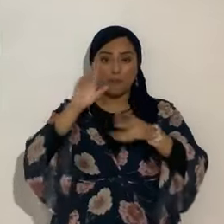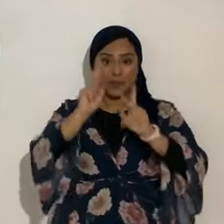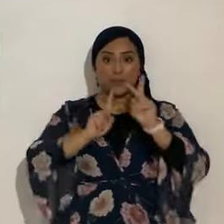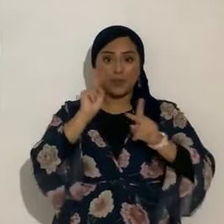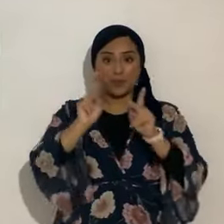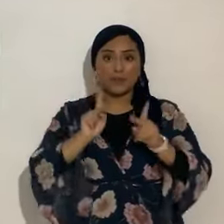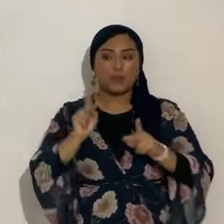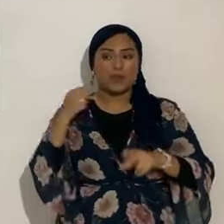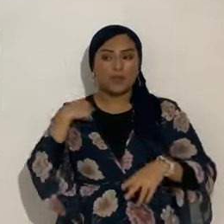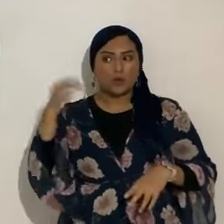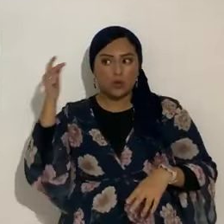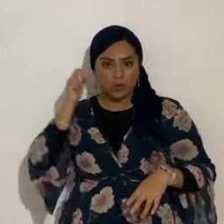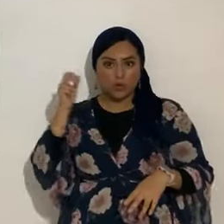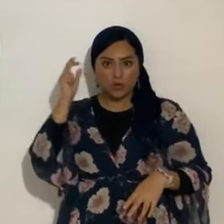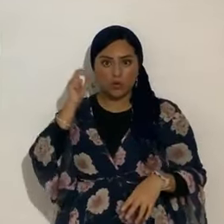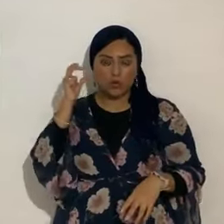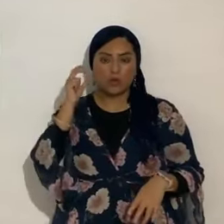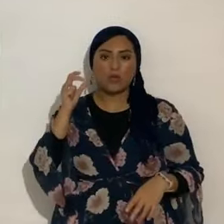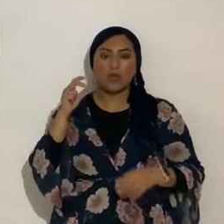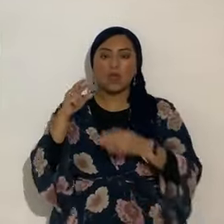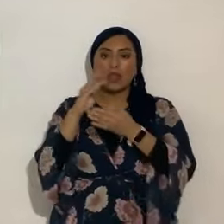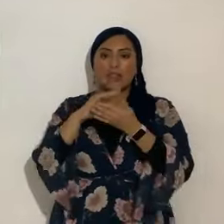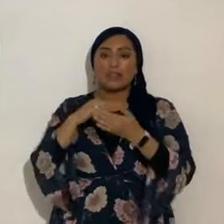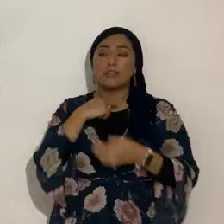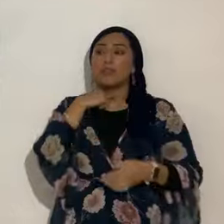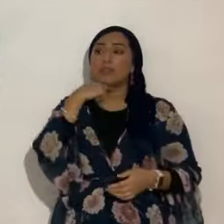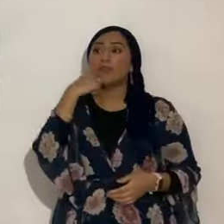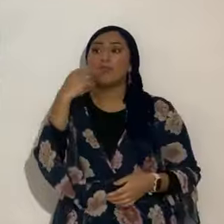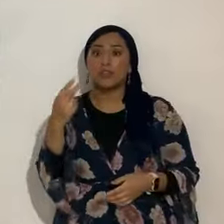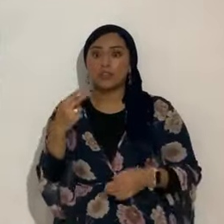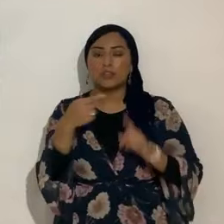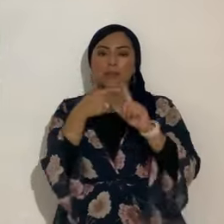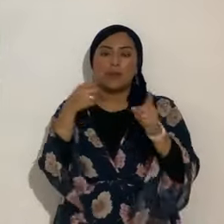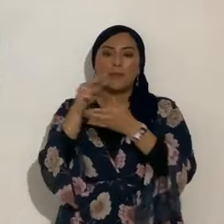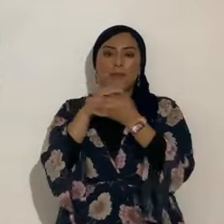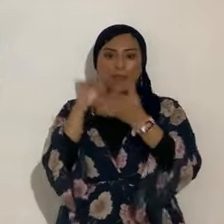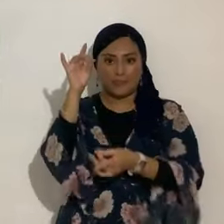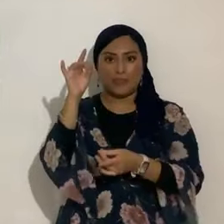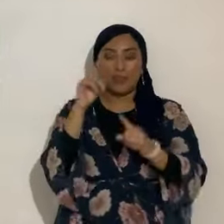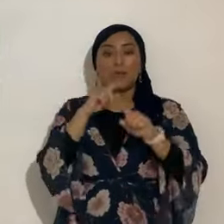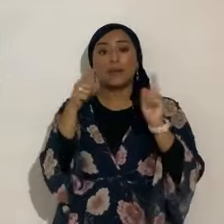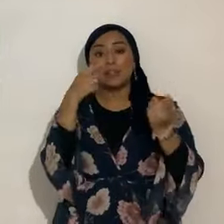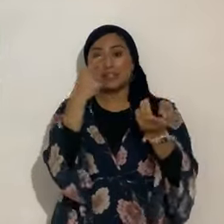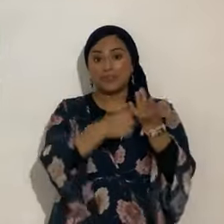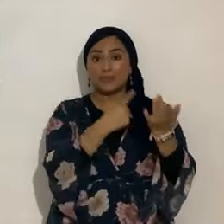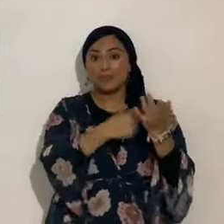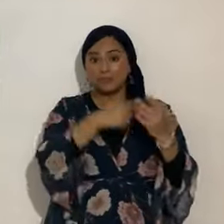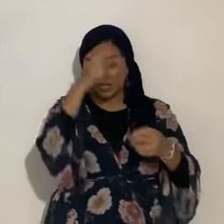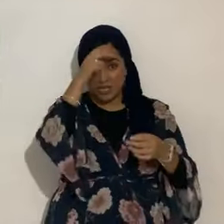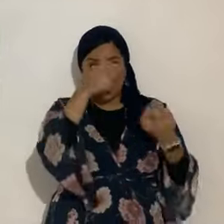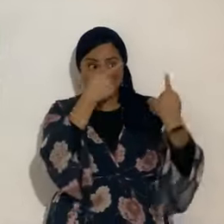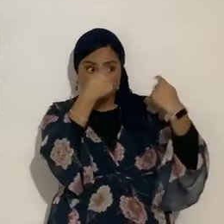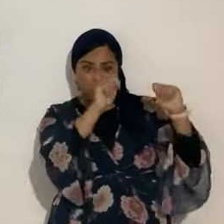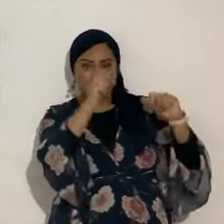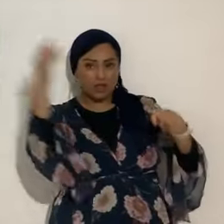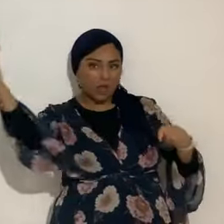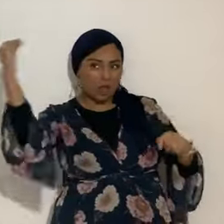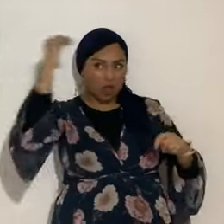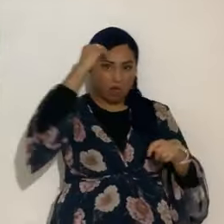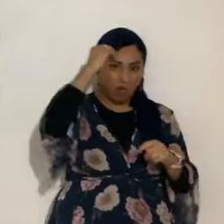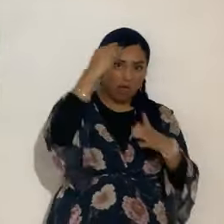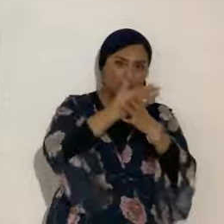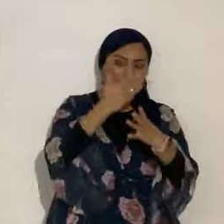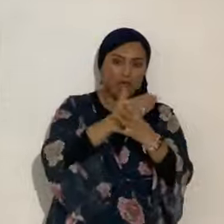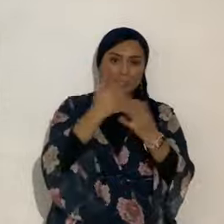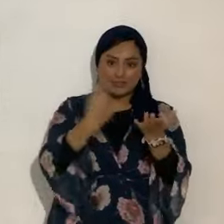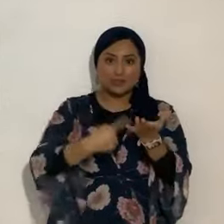santas estábamos escuchando la voz del Ruach HaKodesh, su dirección. Pero de repente el enemigo mete pensamientos